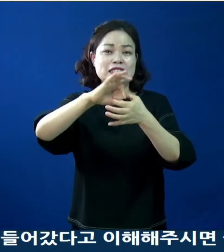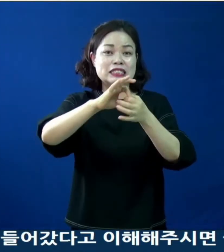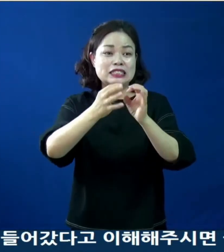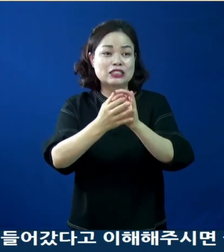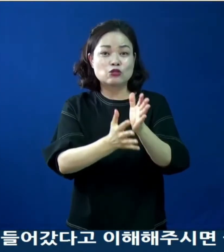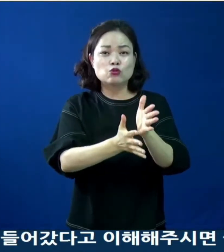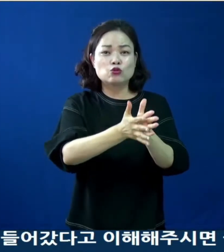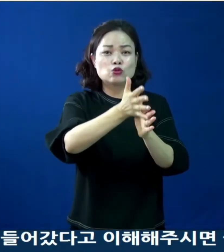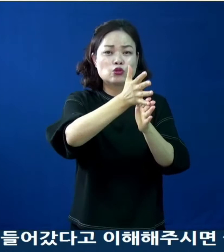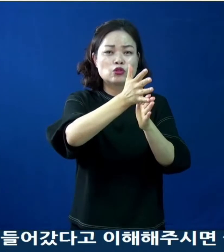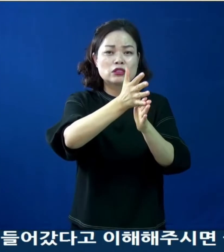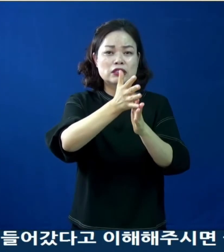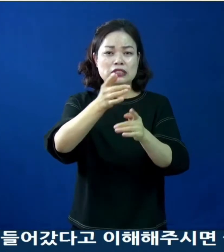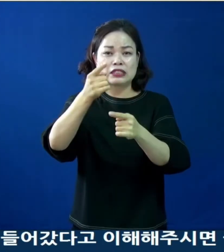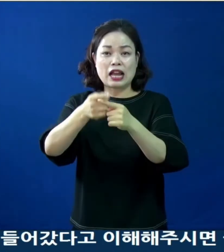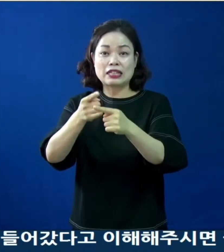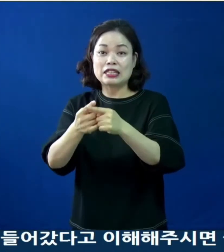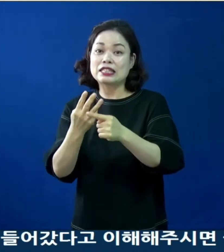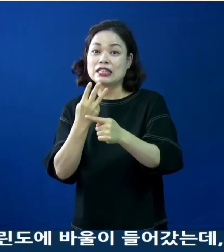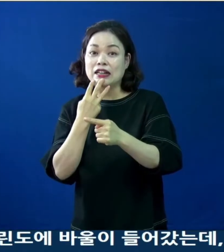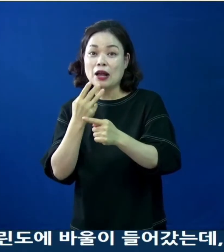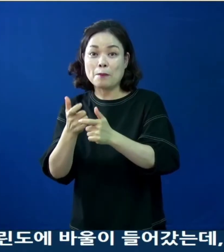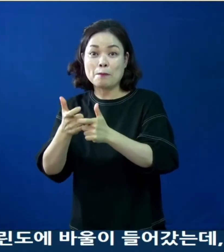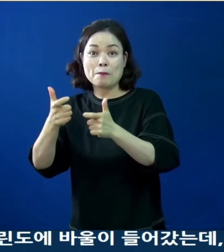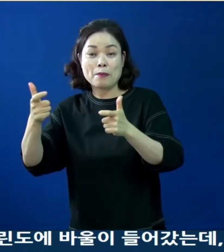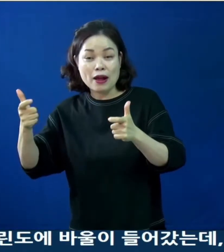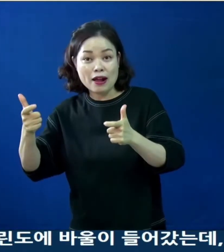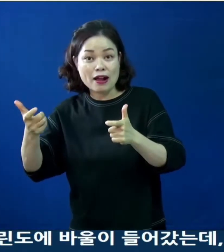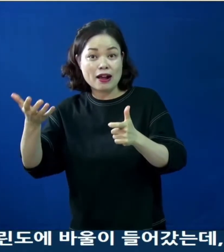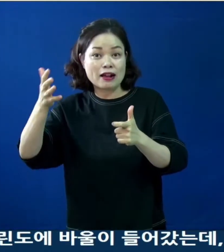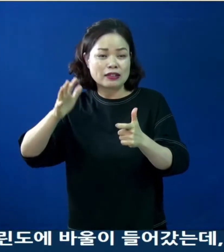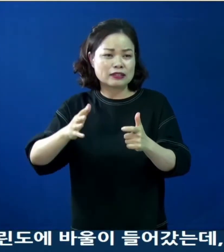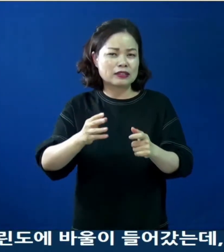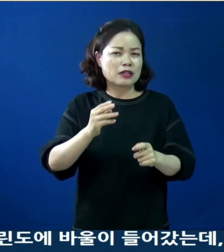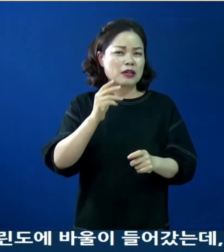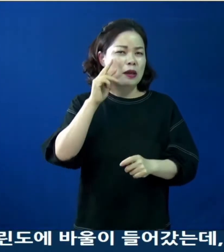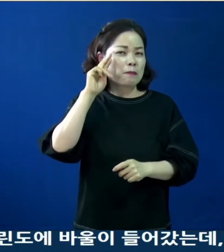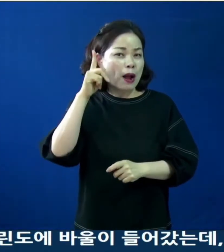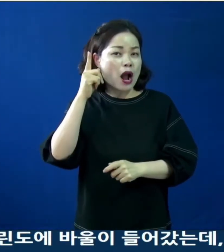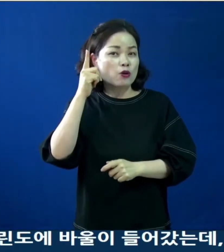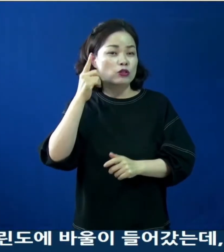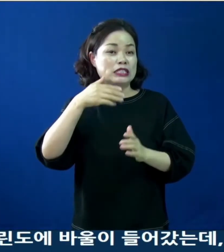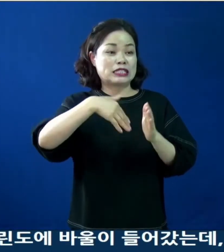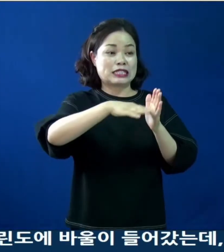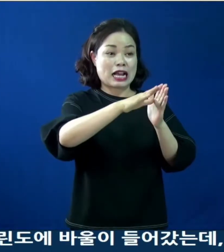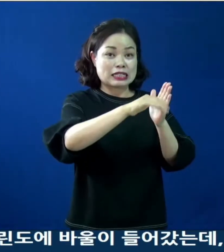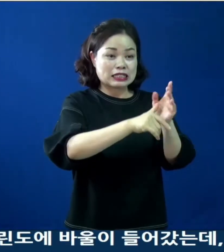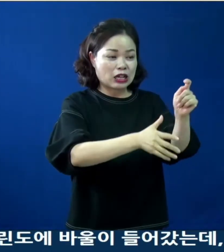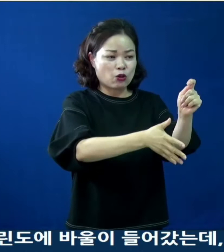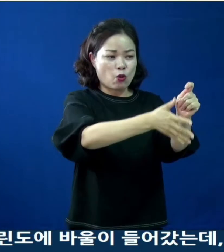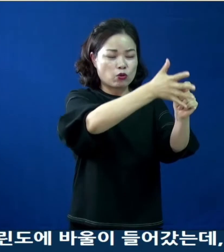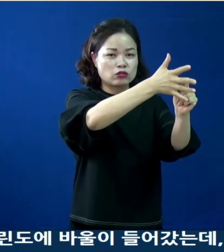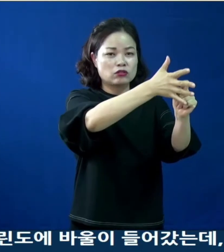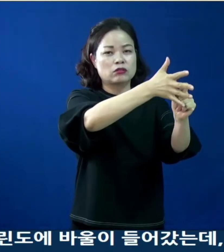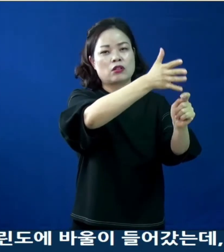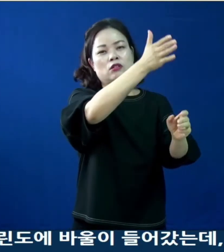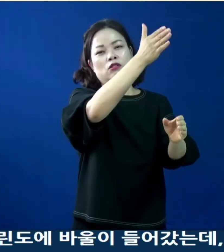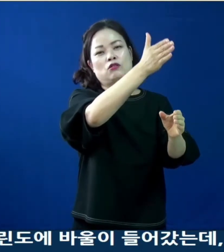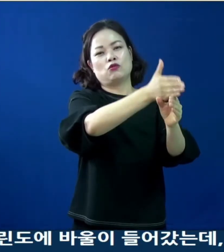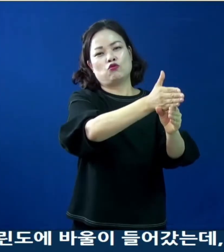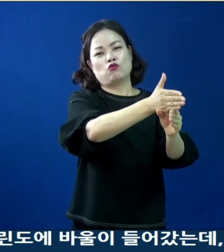도시국가 시절에는 아테네가 더 번성한 도시였는데, 바울이 갔을 때는 고린도가 이 지역의